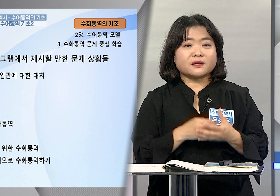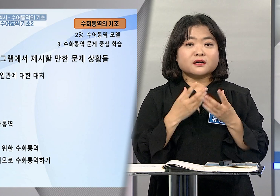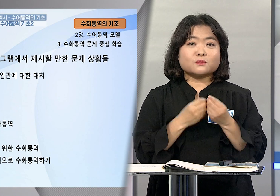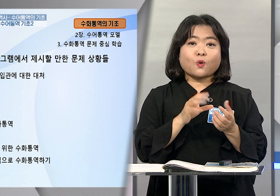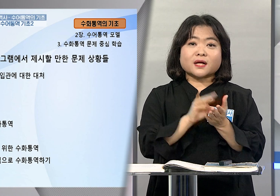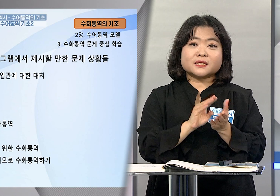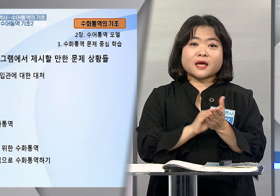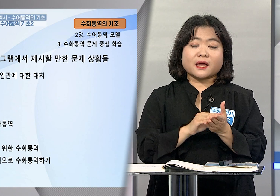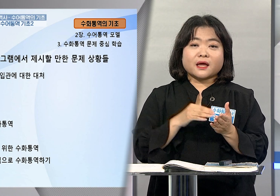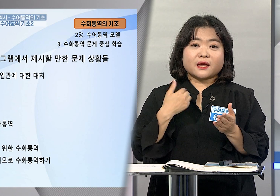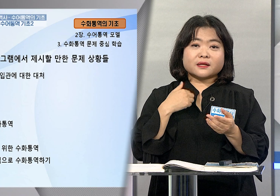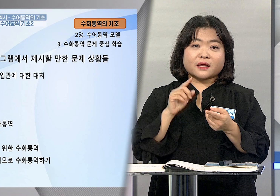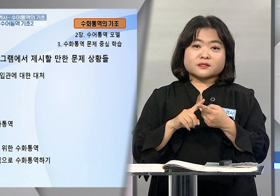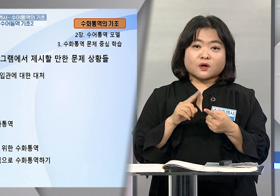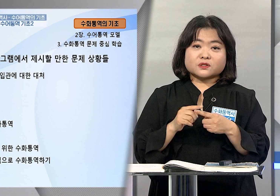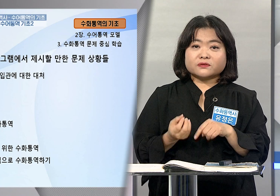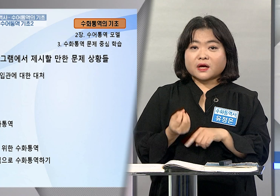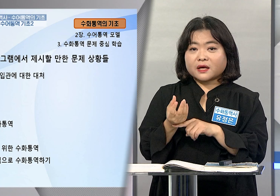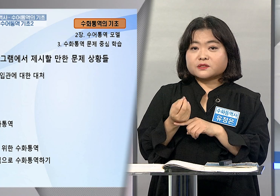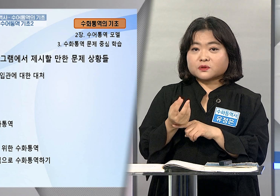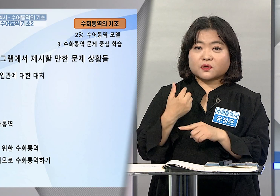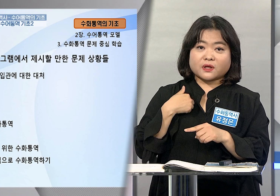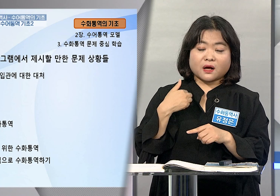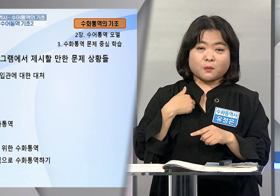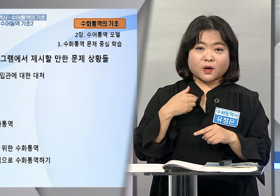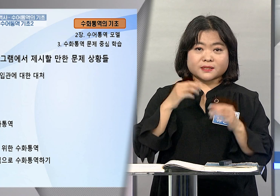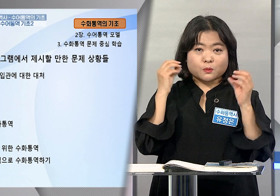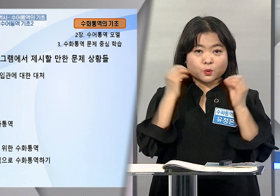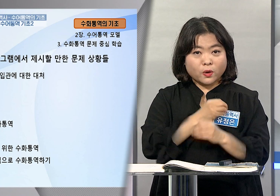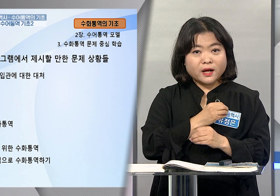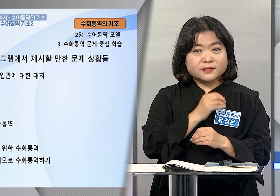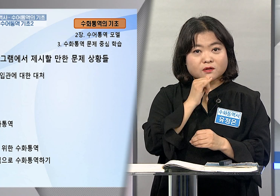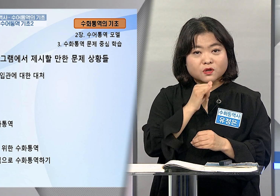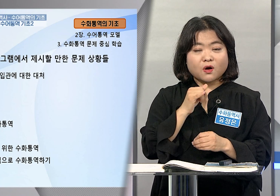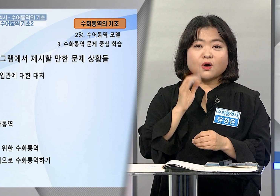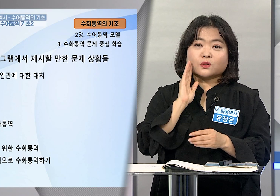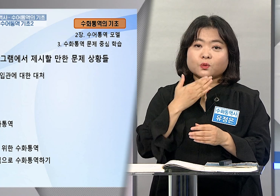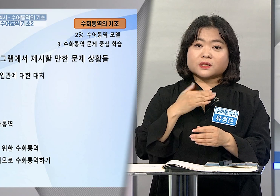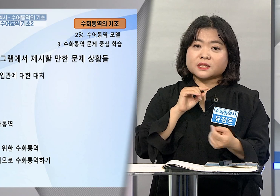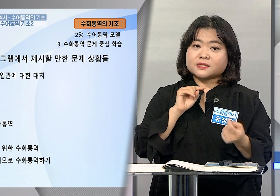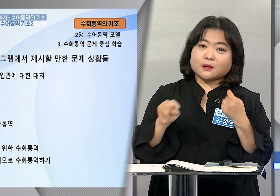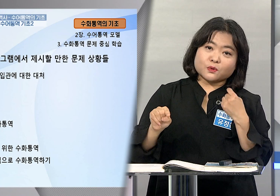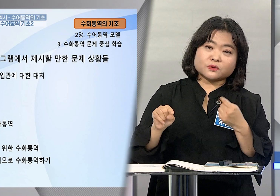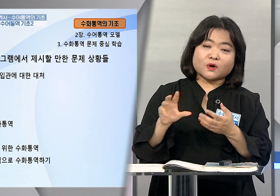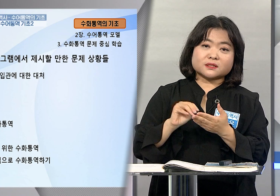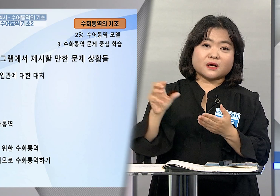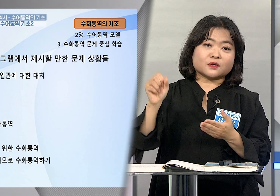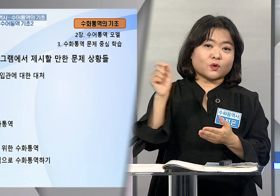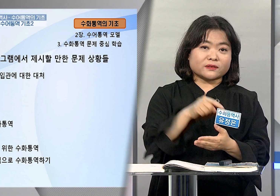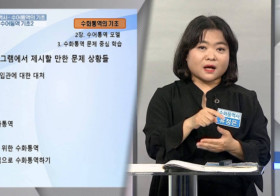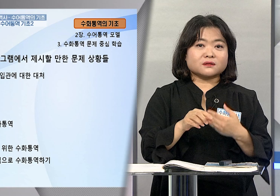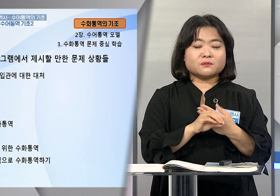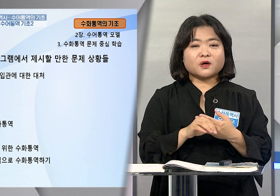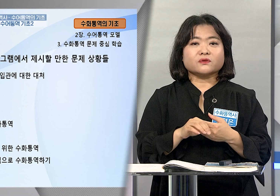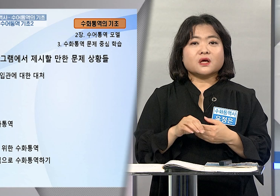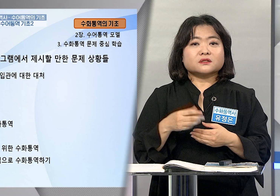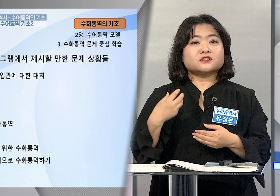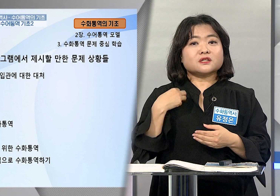들면 과제에 대해서 전달에 있어서 내가 뭔가 잘못 오해가 있어서 농학생이 잘못 과제를 해갖고 왔다. 그러면 그 책임은